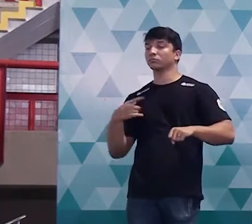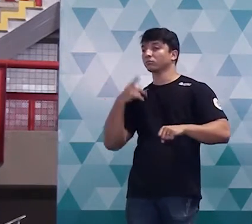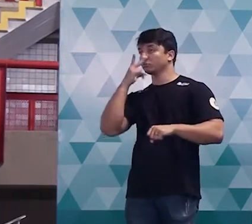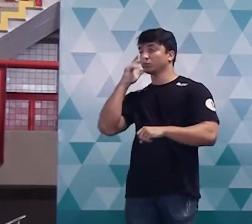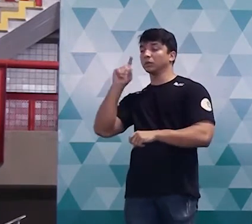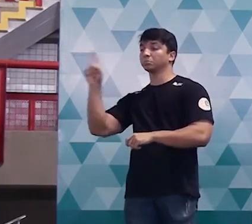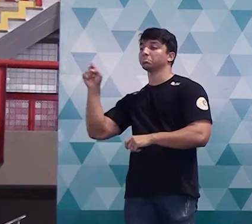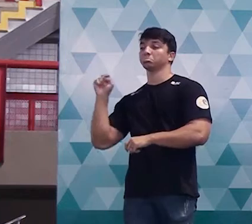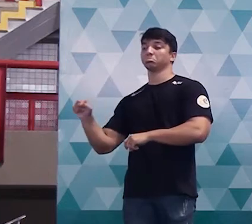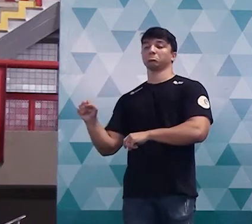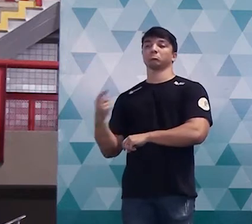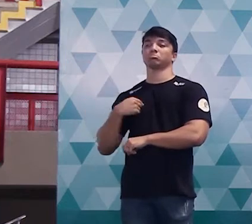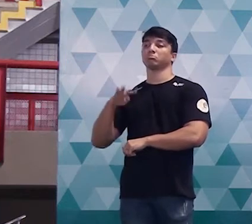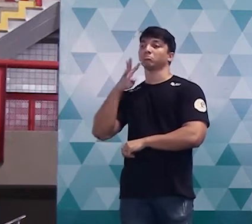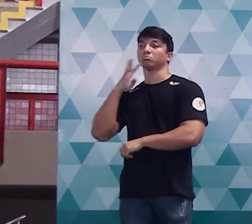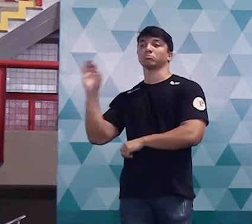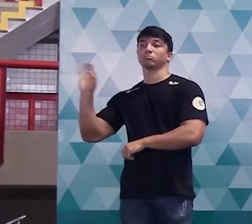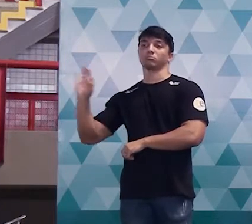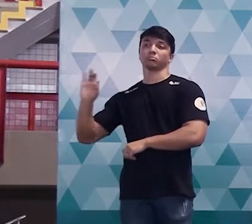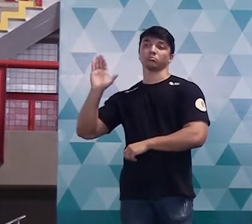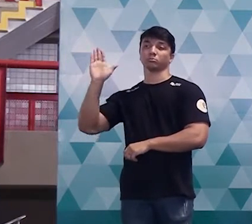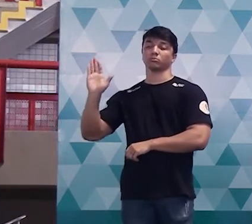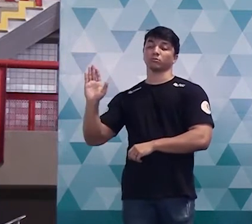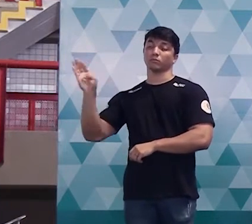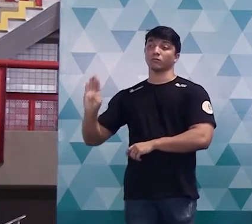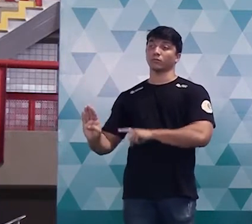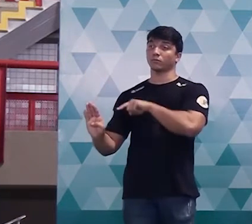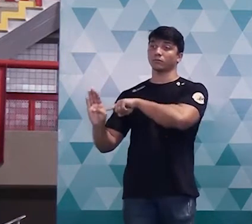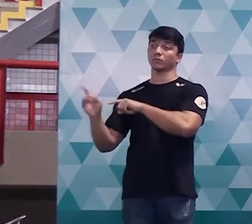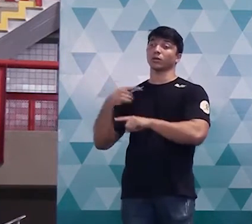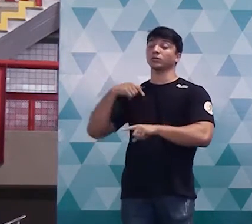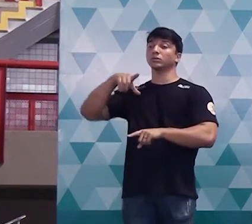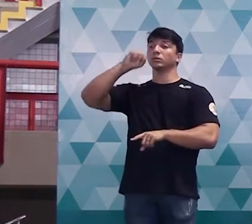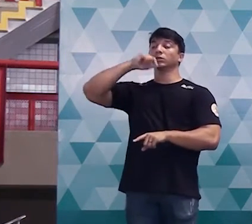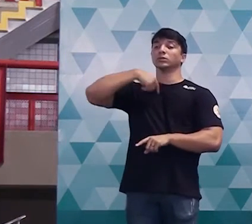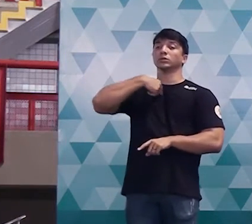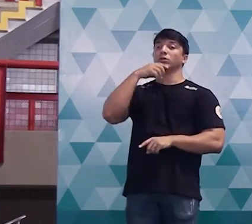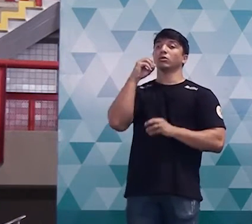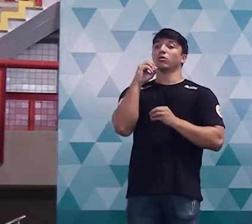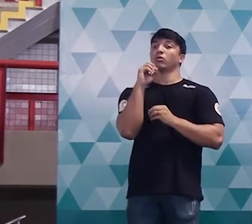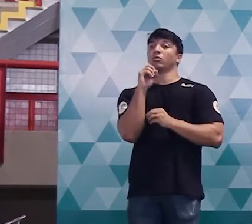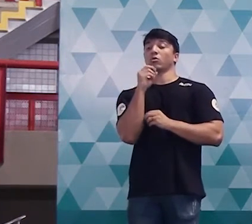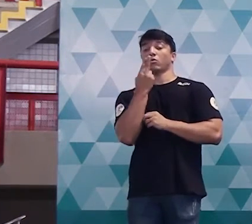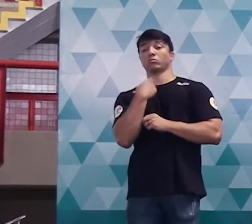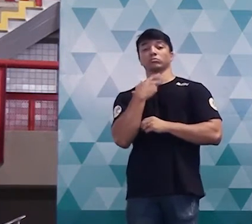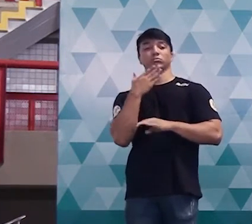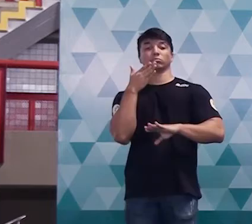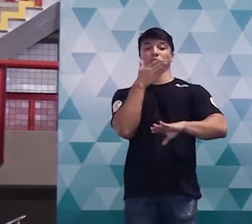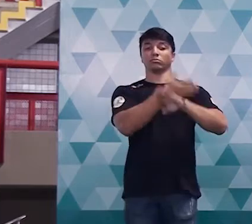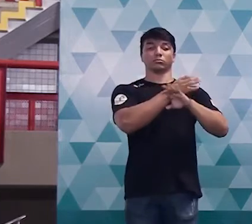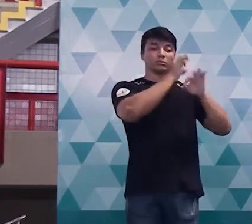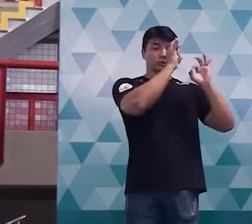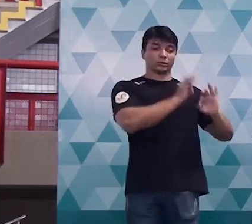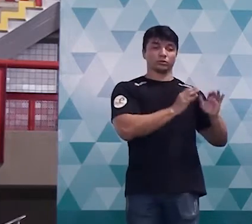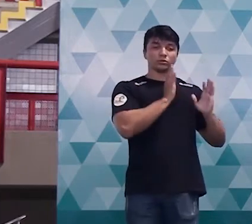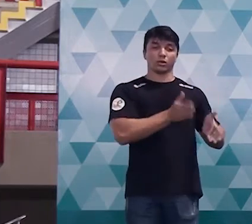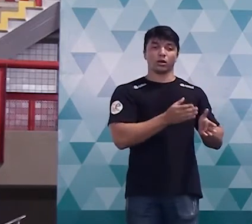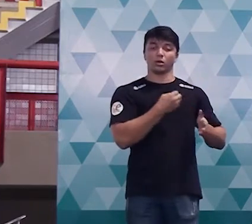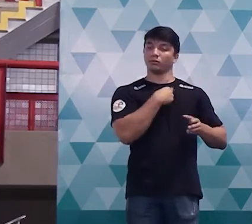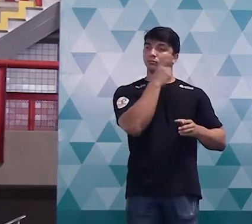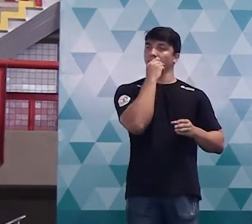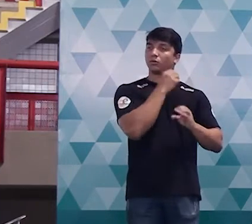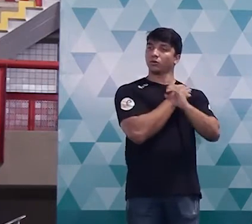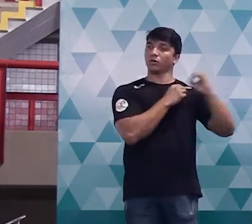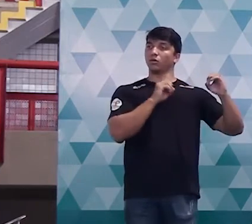grande interrogação, só Deus sabe o que tem aqui. Aí você vai fazer a escolha. Você escolhe o quê? Uma coisa que você tem certeza que